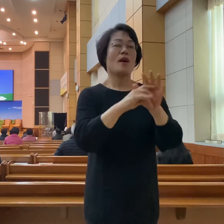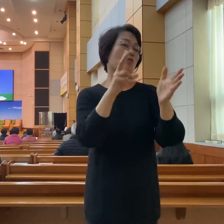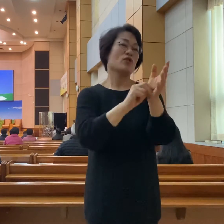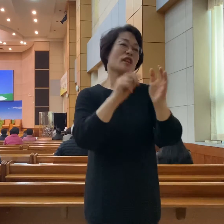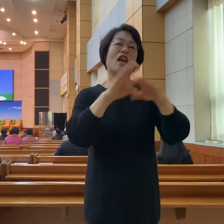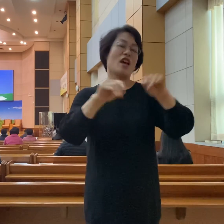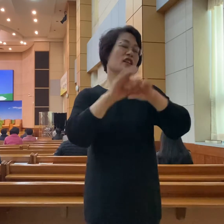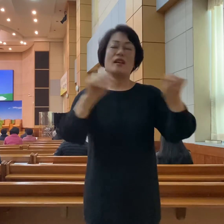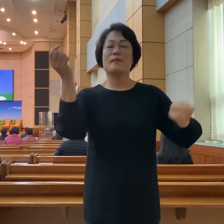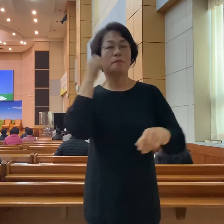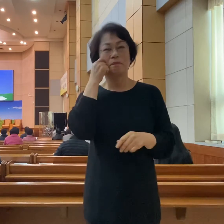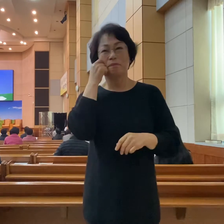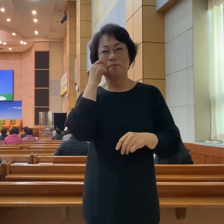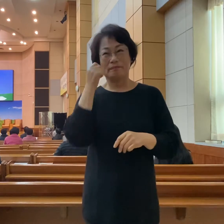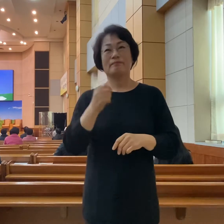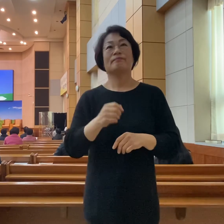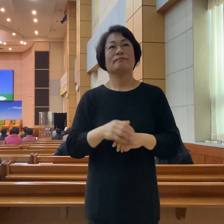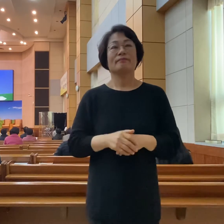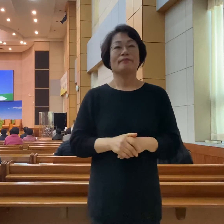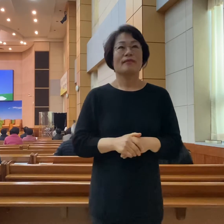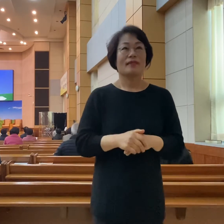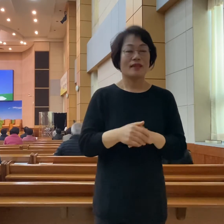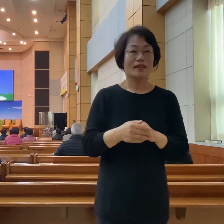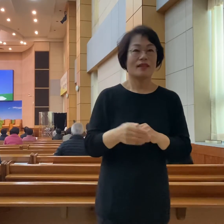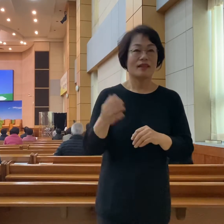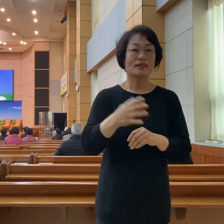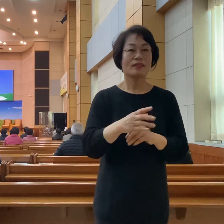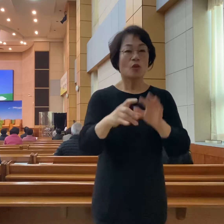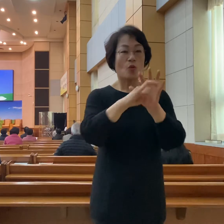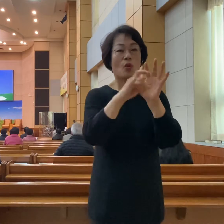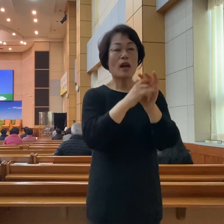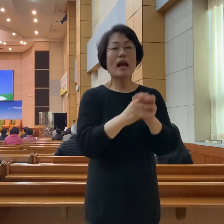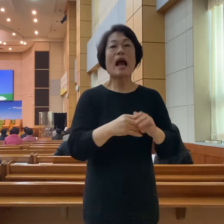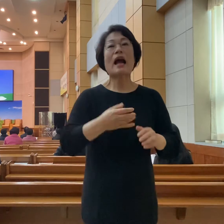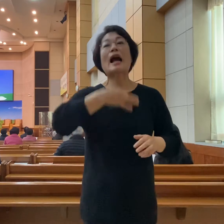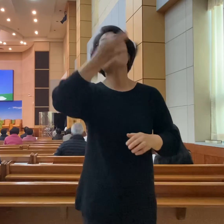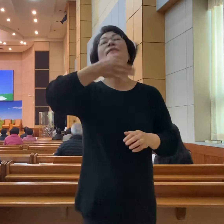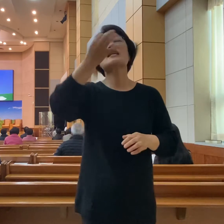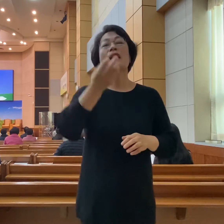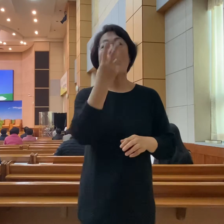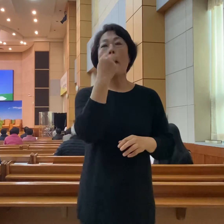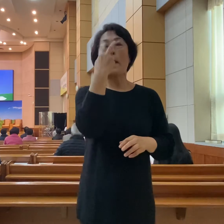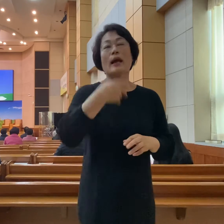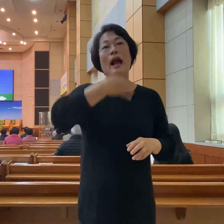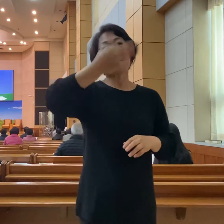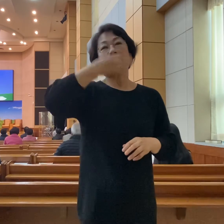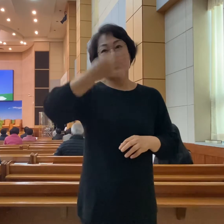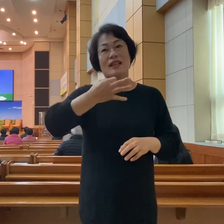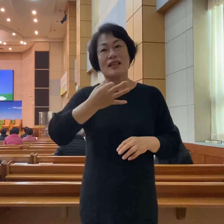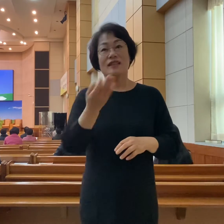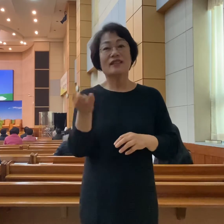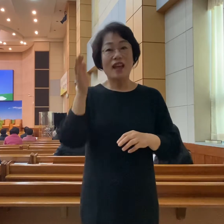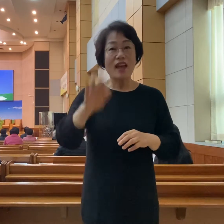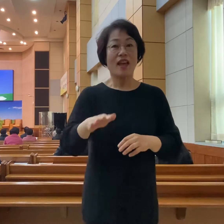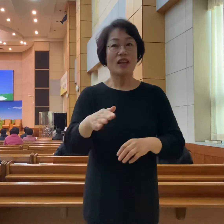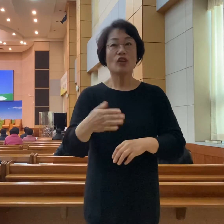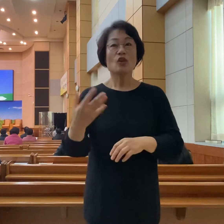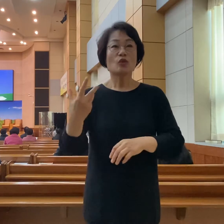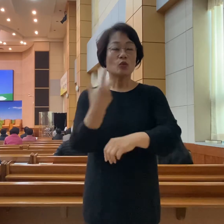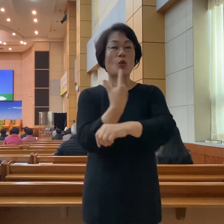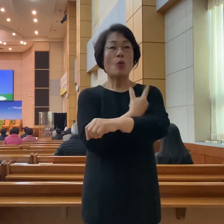정확하게 말하면 이 코로나 바이러스는 감기인데 지금 우리가 이제 독감이라든지 이런